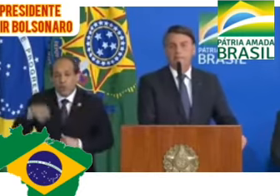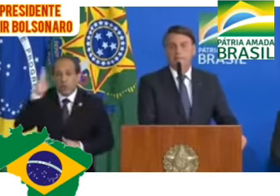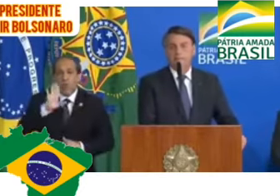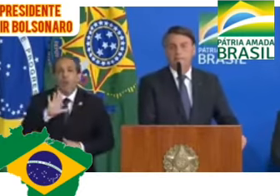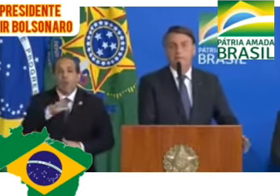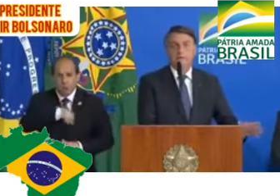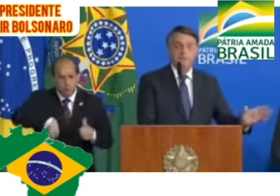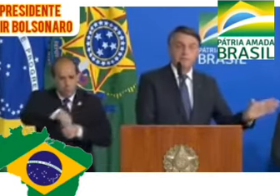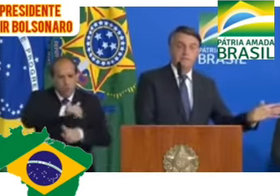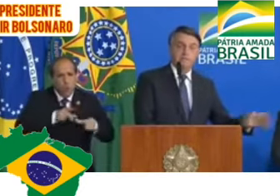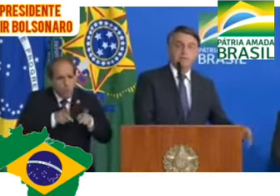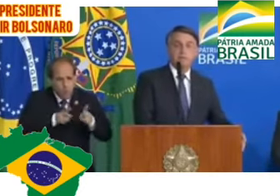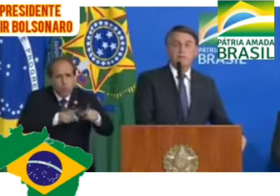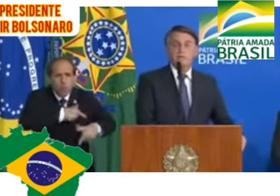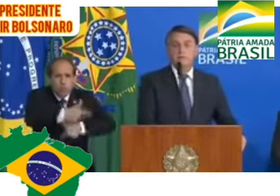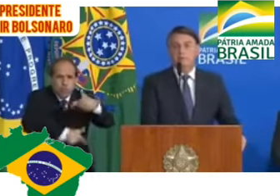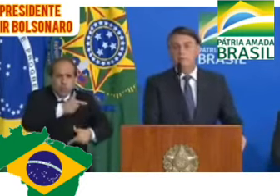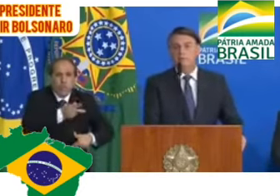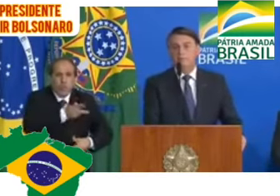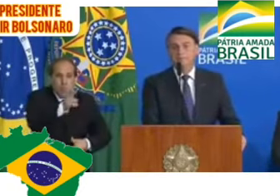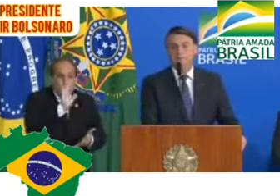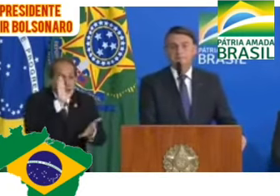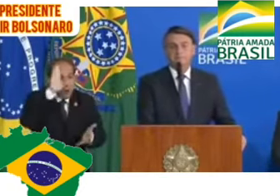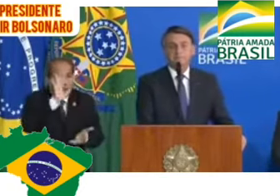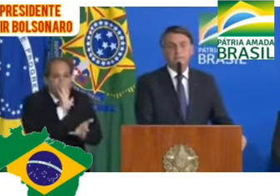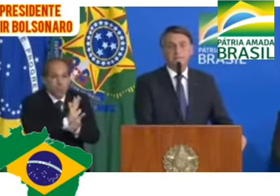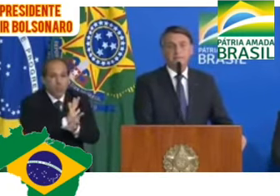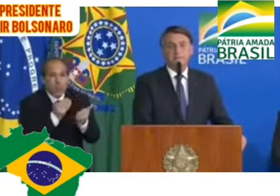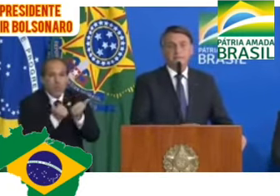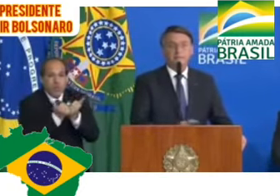não paramos, em especial com a equipe econômica,